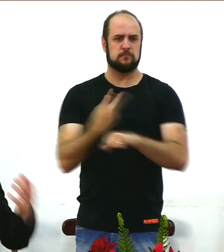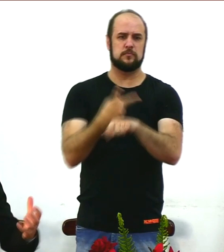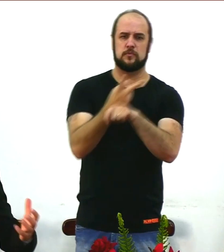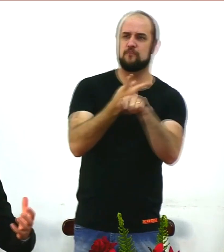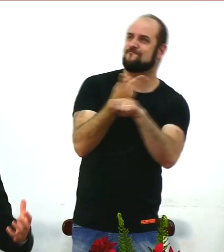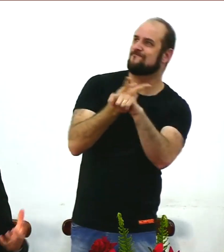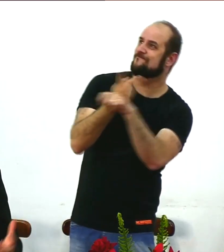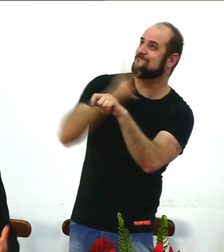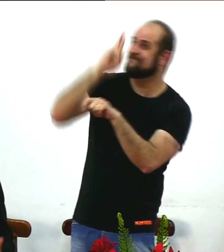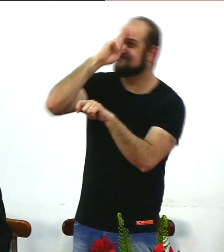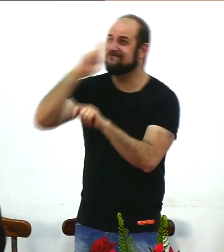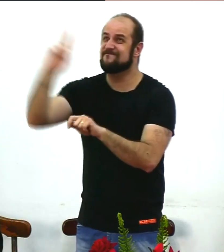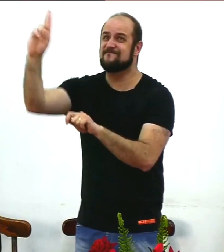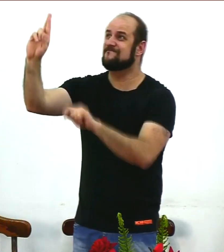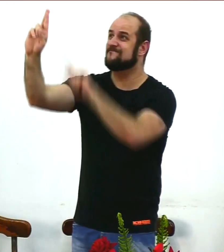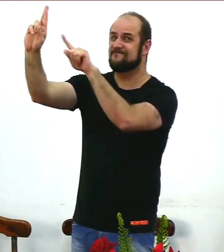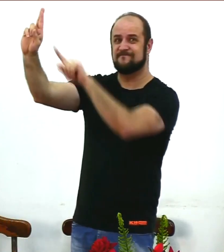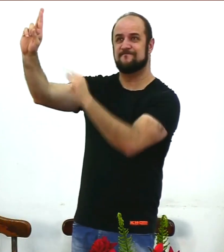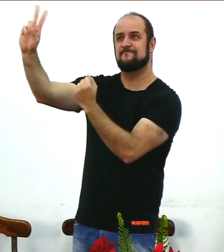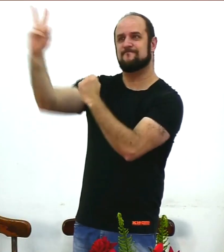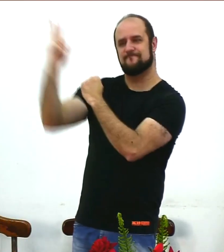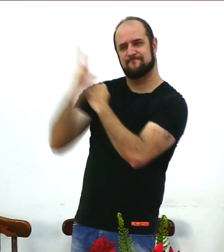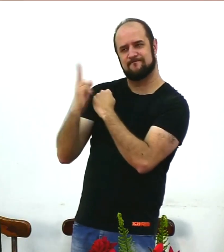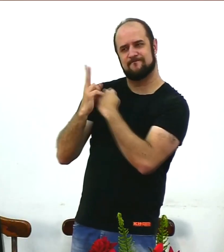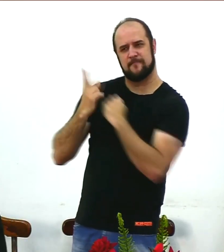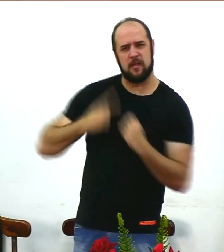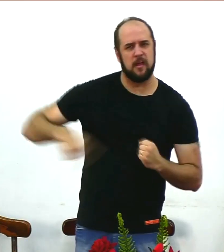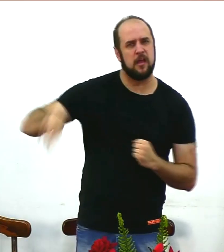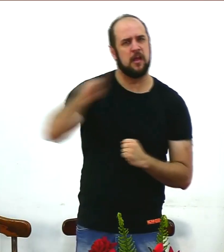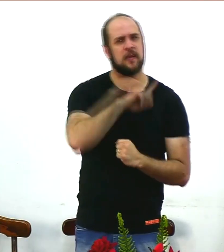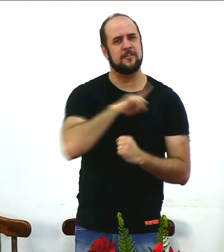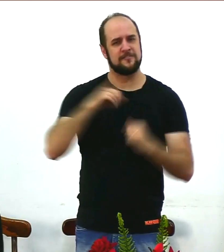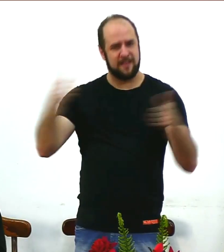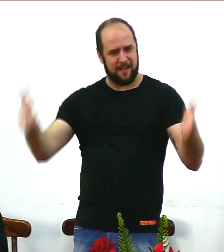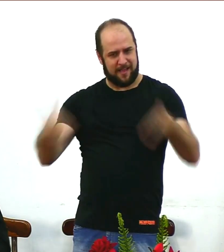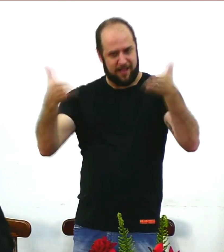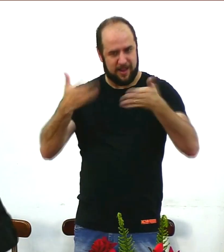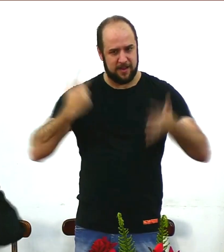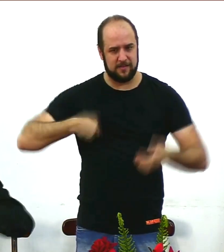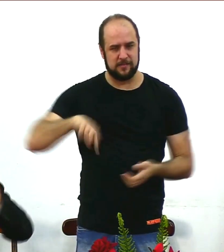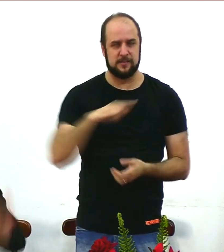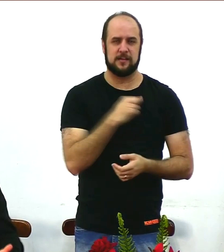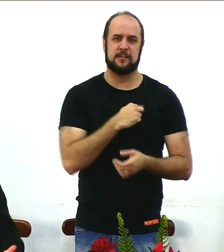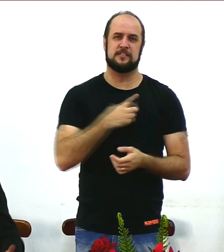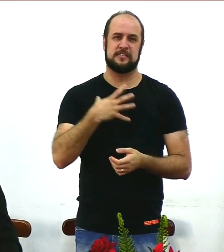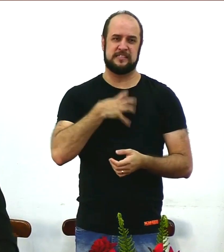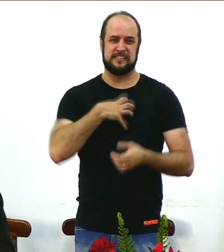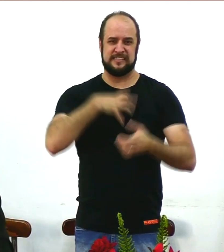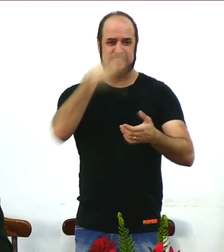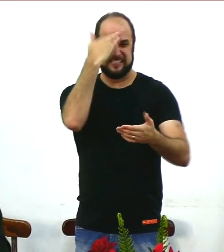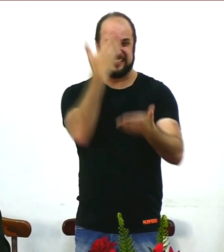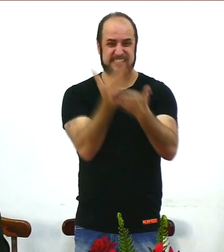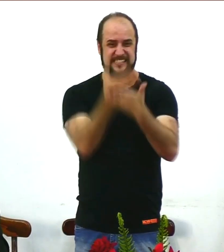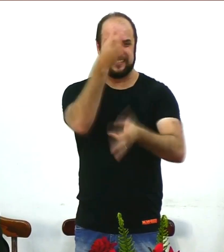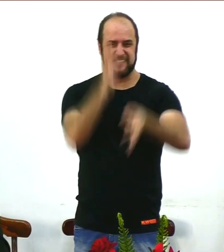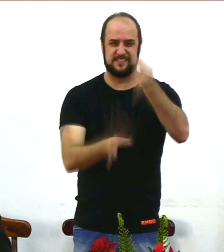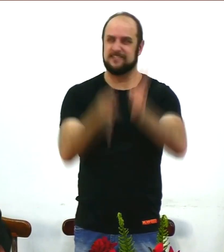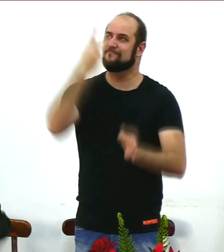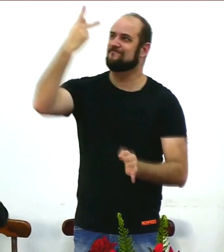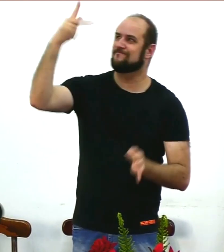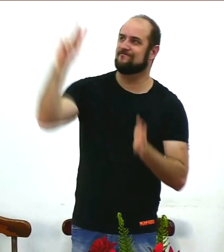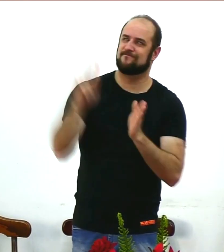sabemos se é juízo de Deus, nós não sabemos. Nós não sabemos se é descuido dos homens, nós não sabemos. Nós não sabemos